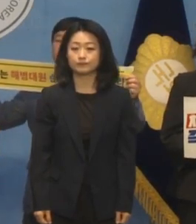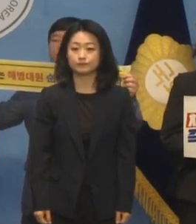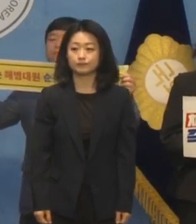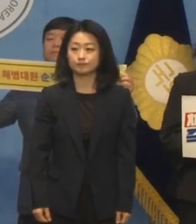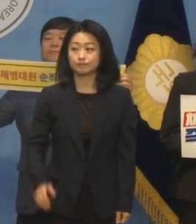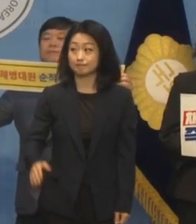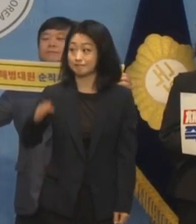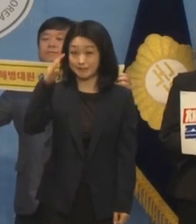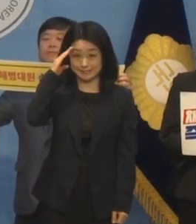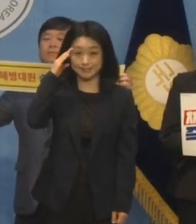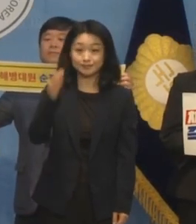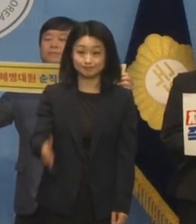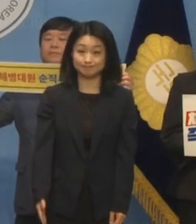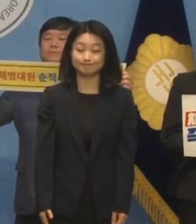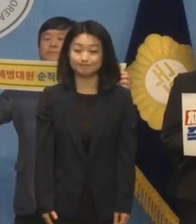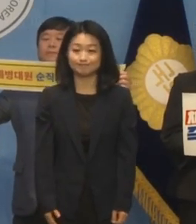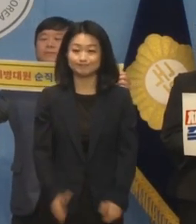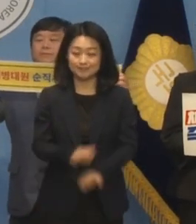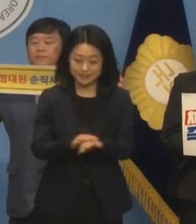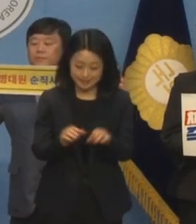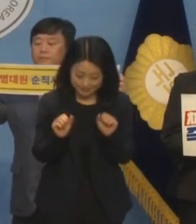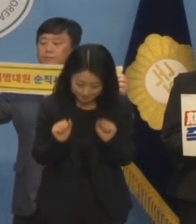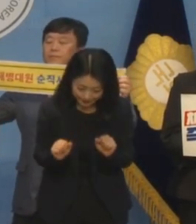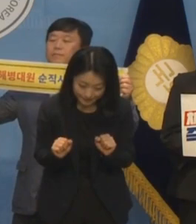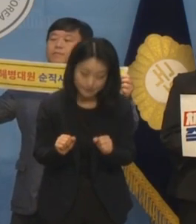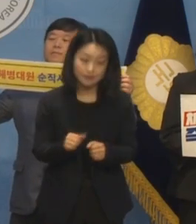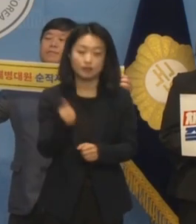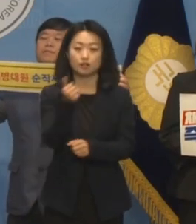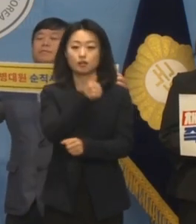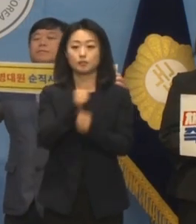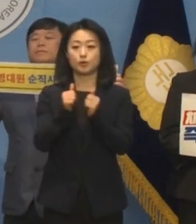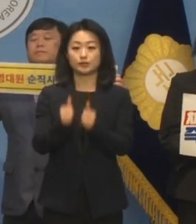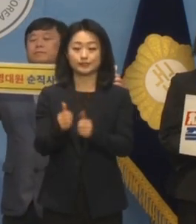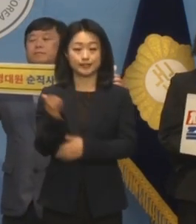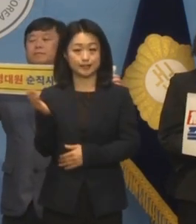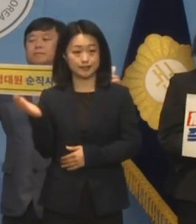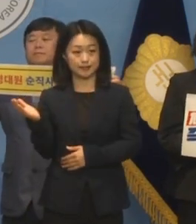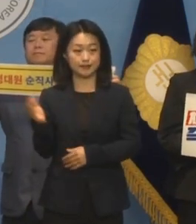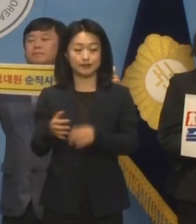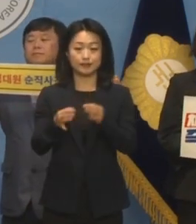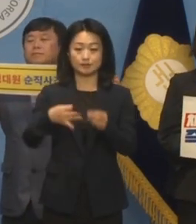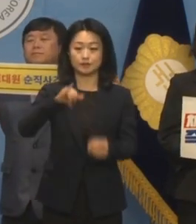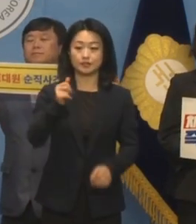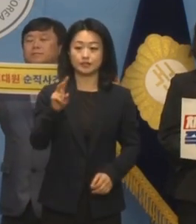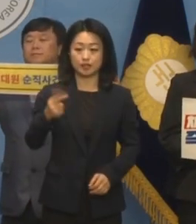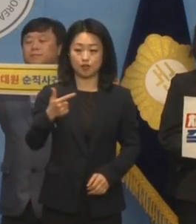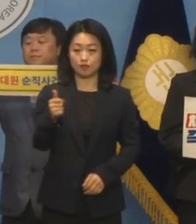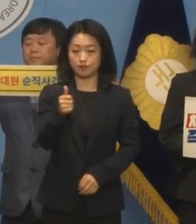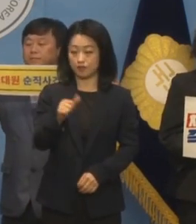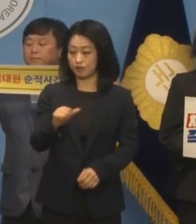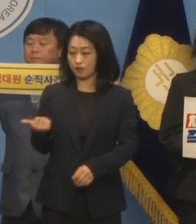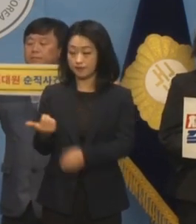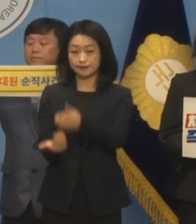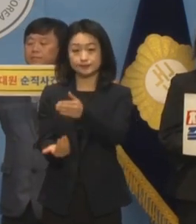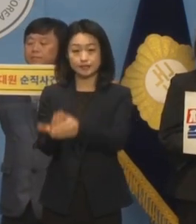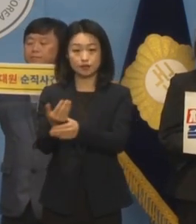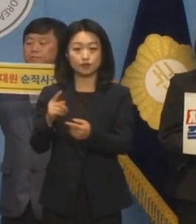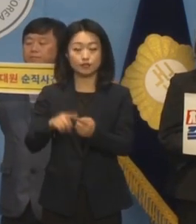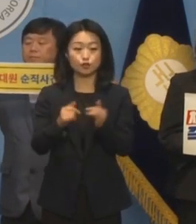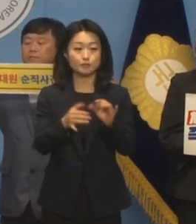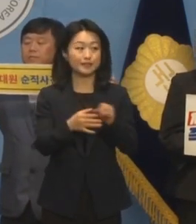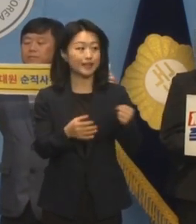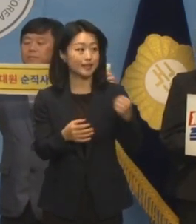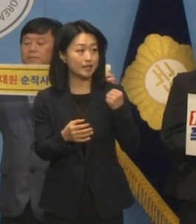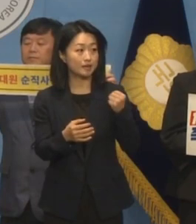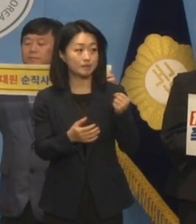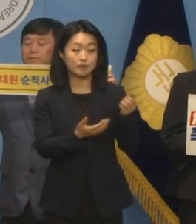필승! 안녕하세요. 김기현 변호사입니다. 저는 오늘 순직해병 특검 관련해서 국민의힘 의원님들께